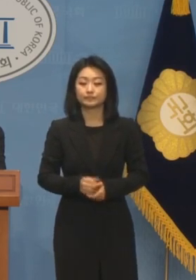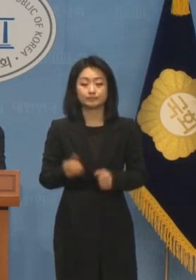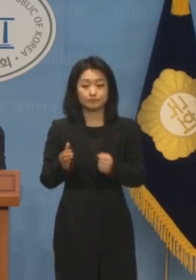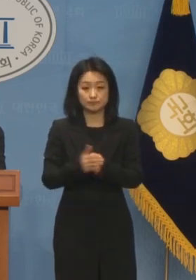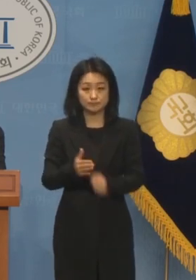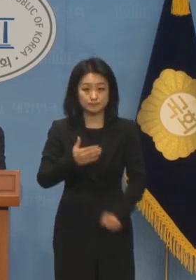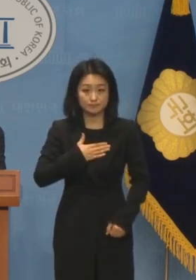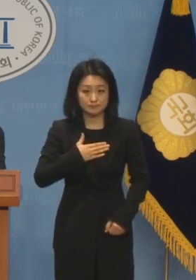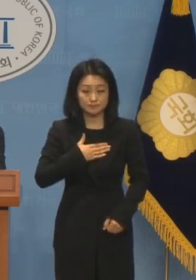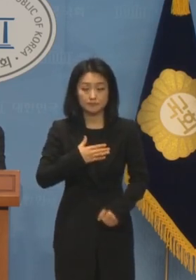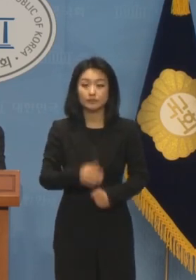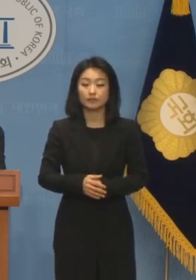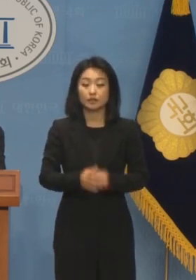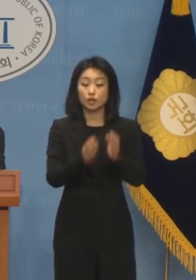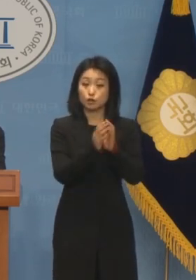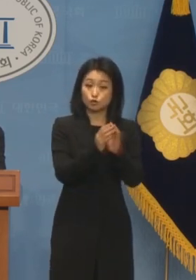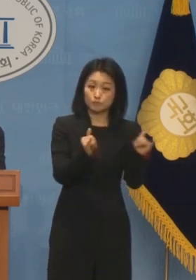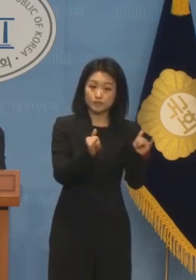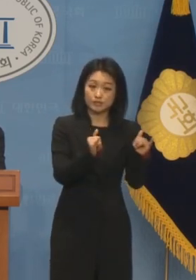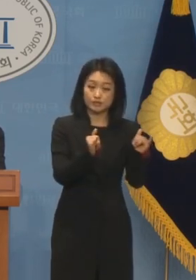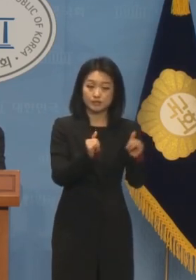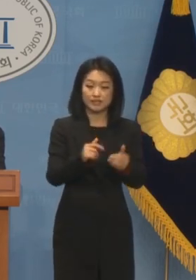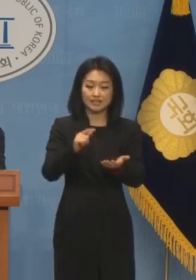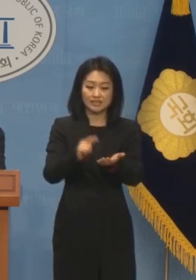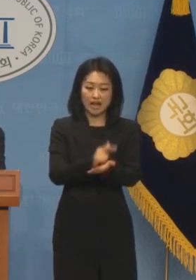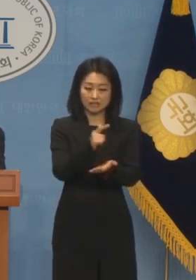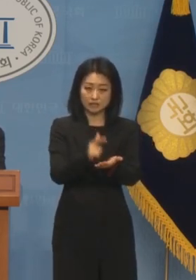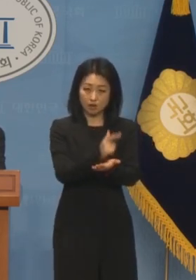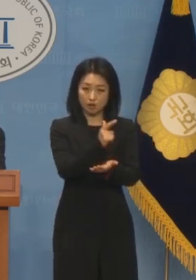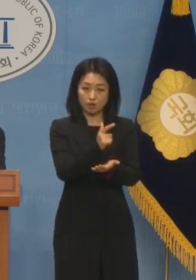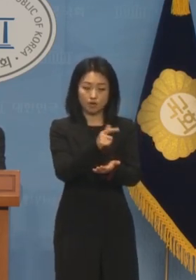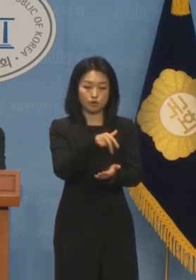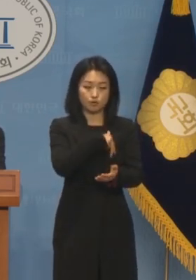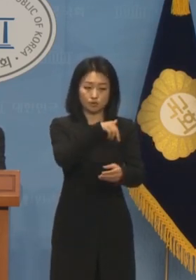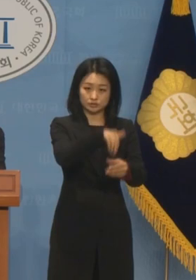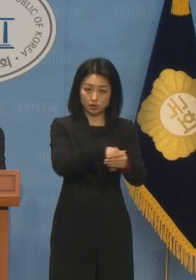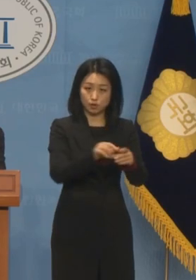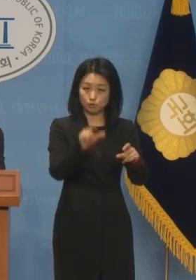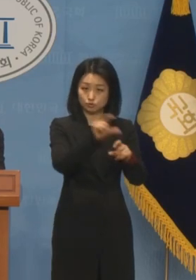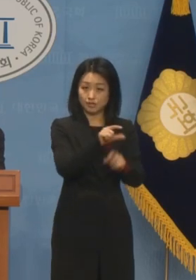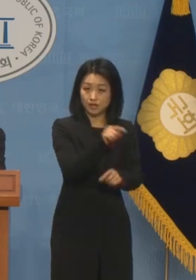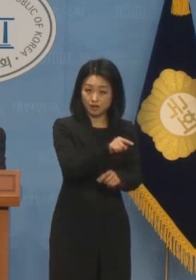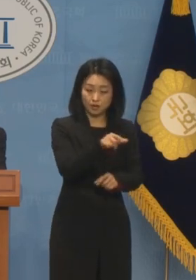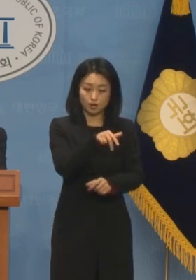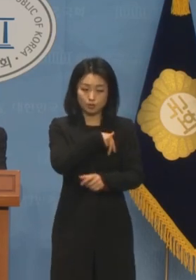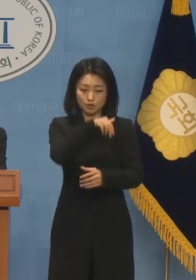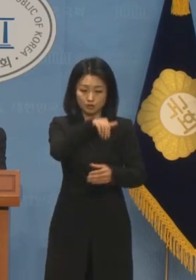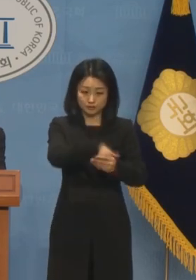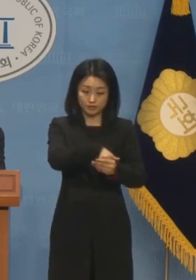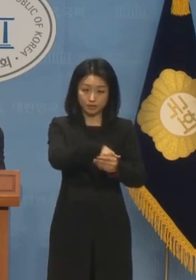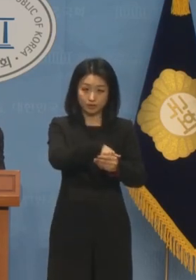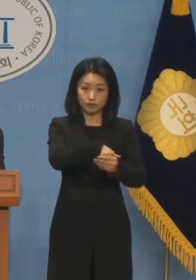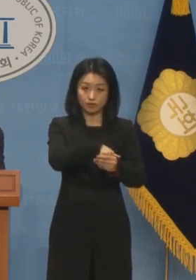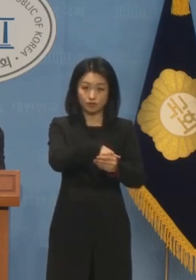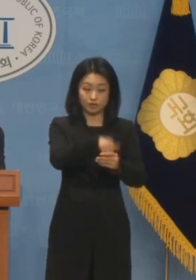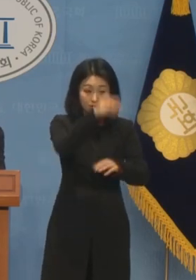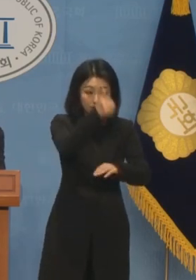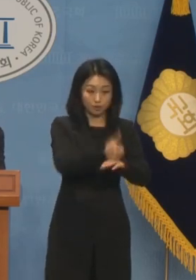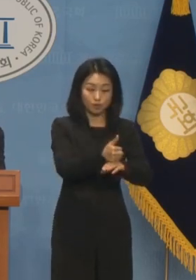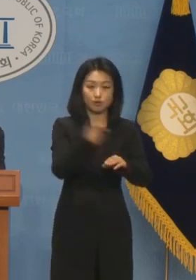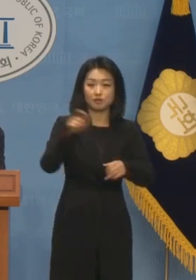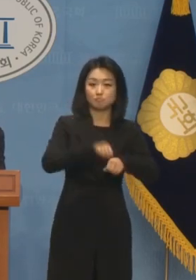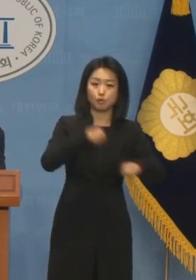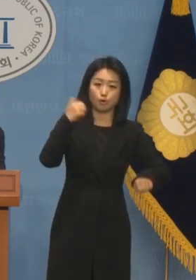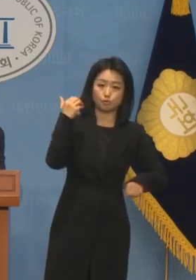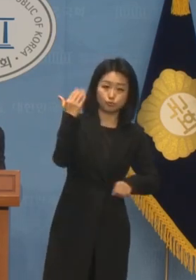이에 국민이 강서구 보궐선거와 지난 총선에서 심판했건만